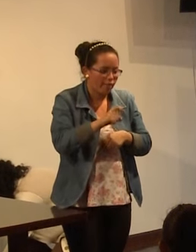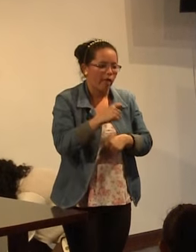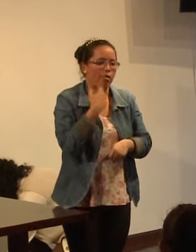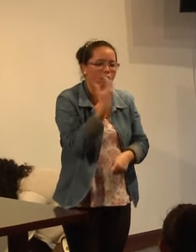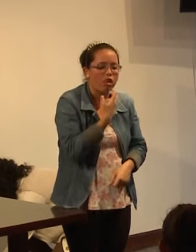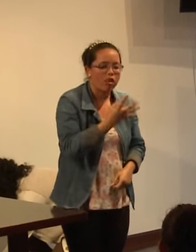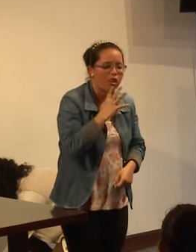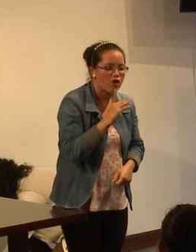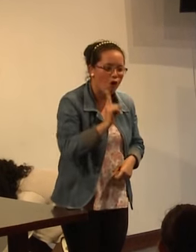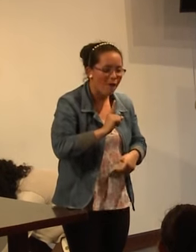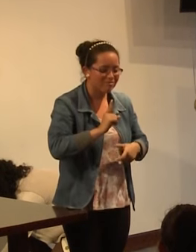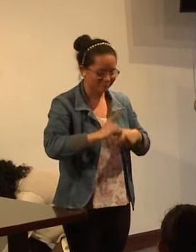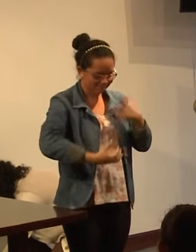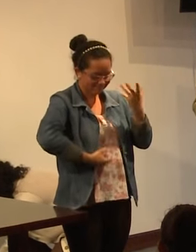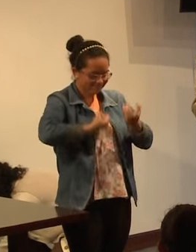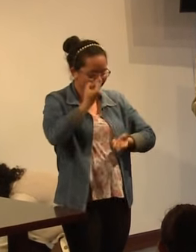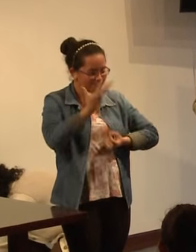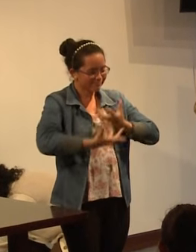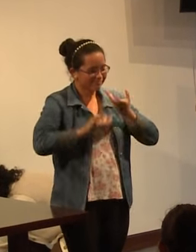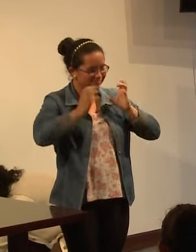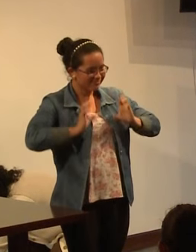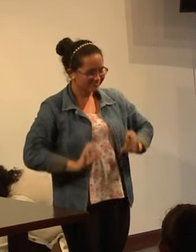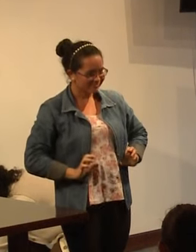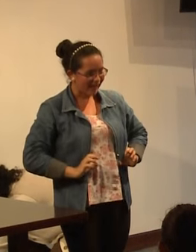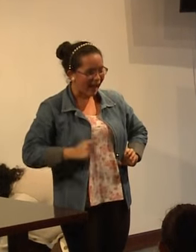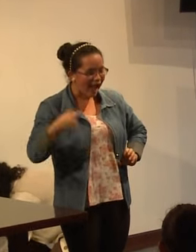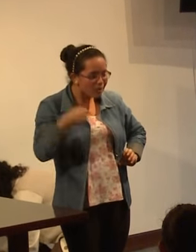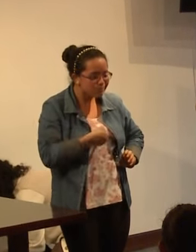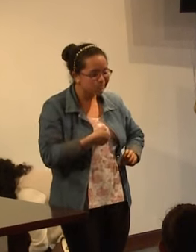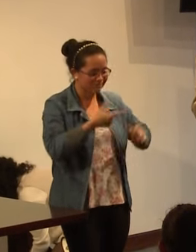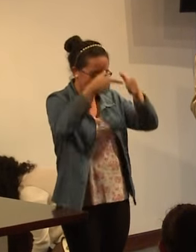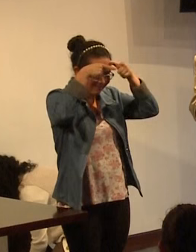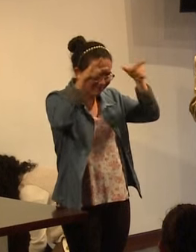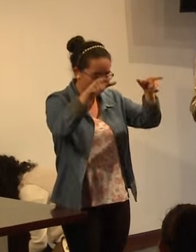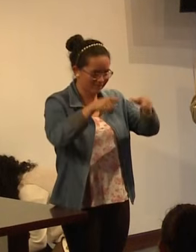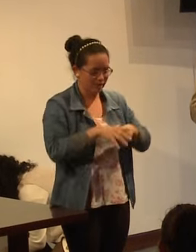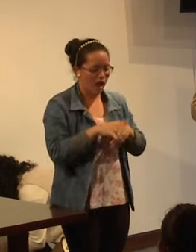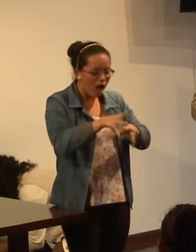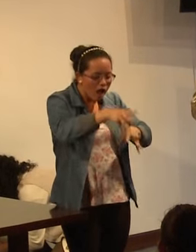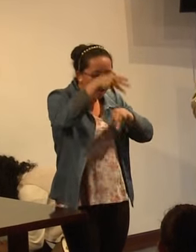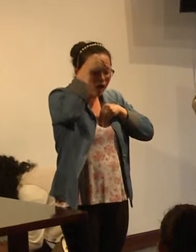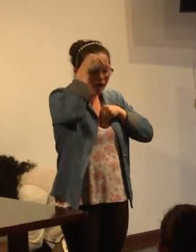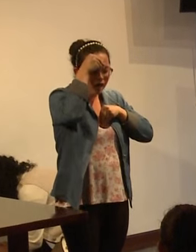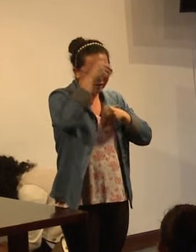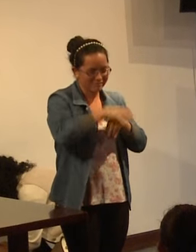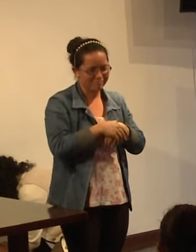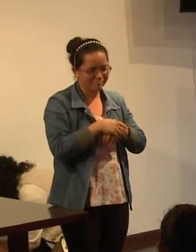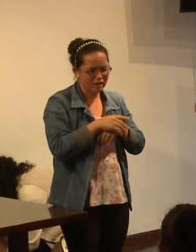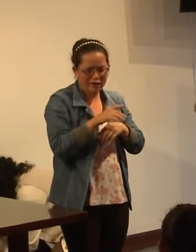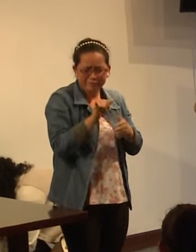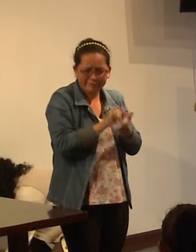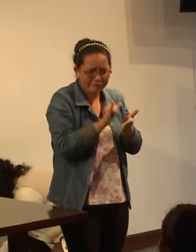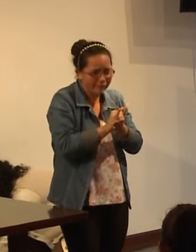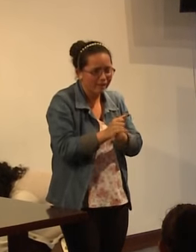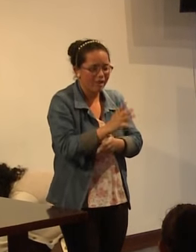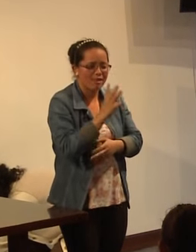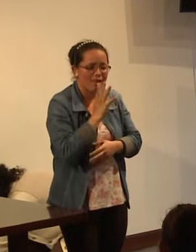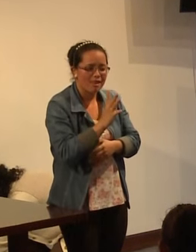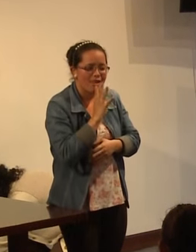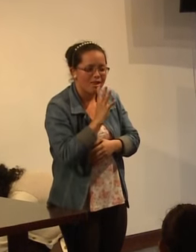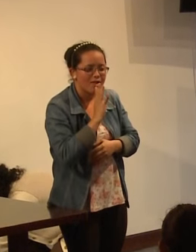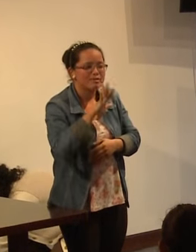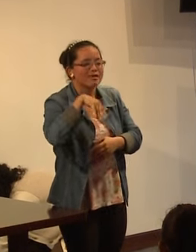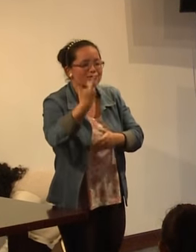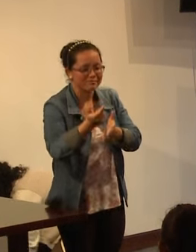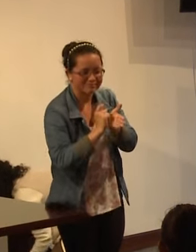corporal. Entonces fíjense que lo primero que tenemos que entender es que sí son lenguajes. Y como tal, se aprenden, tal como aprendemos a hablar, ¿sí? Y luego aprendemos a